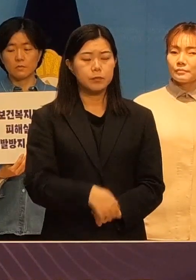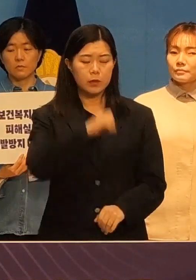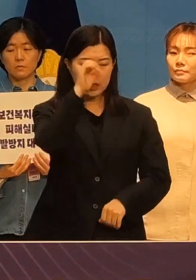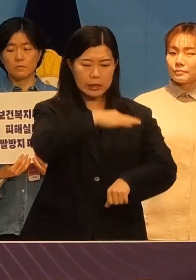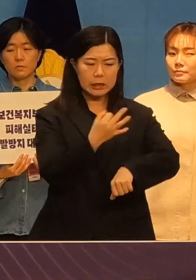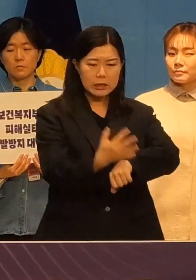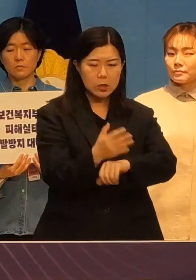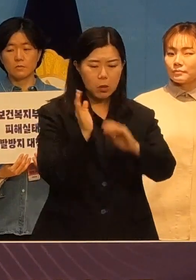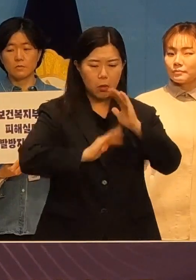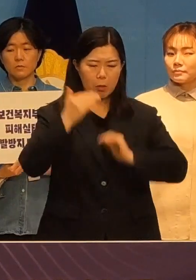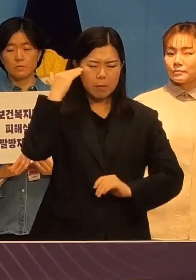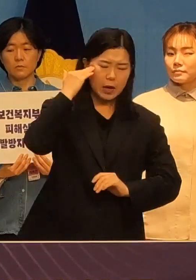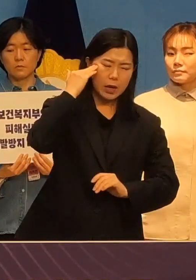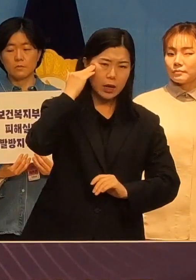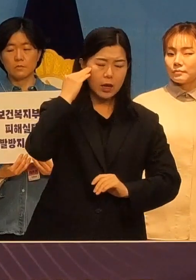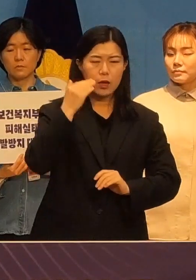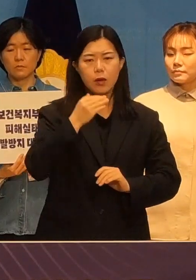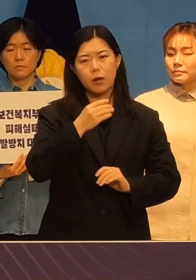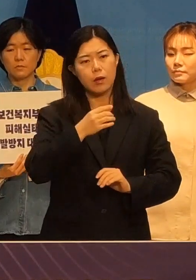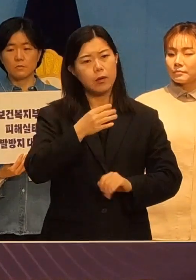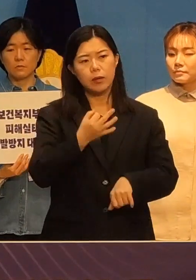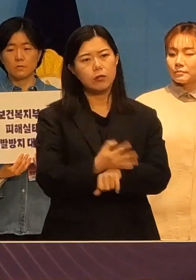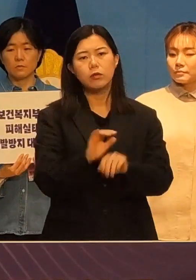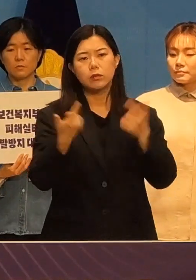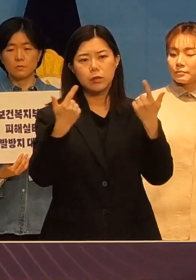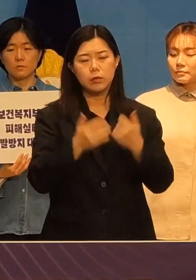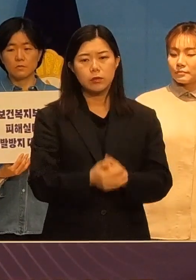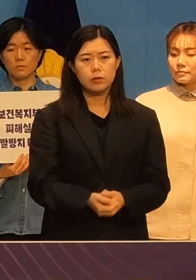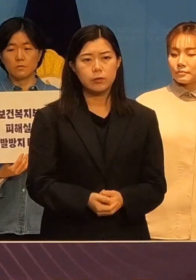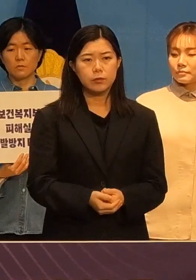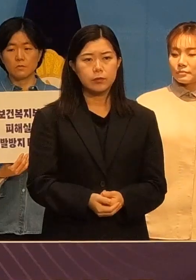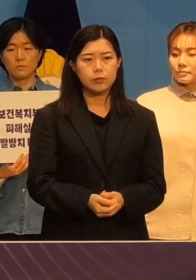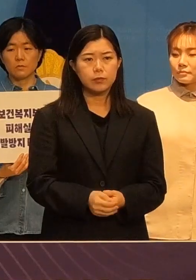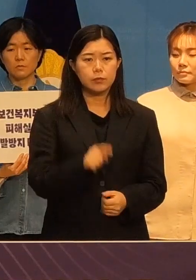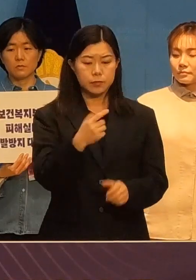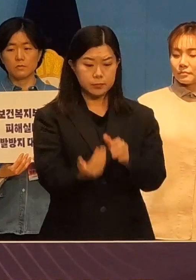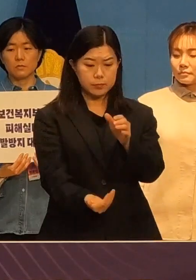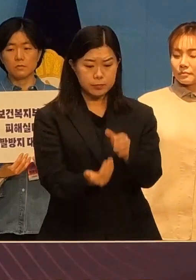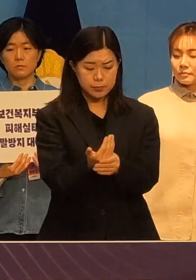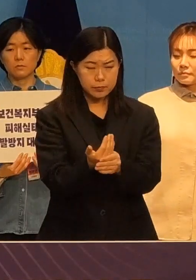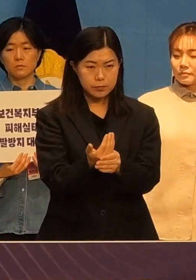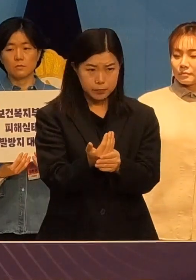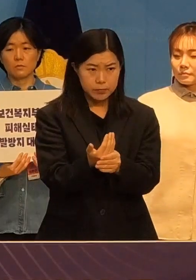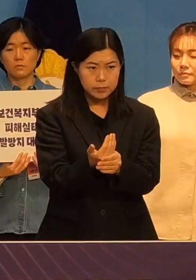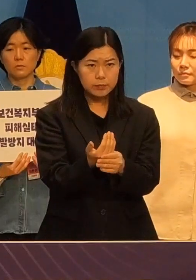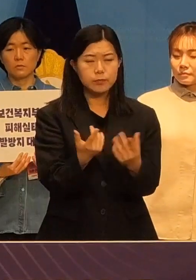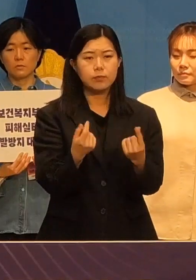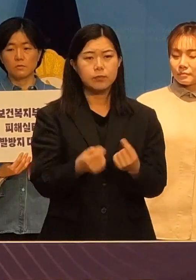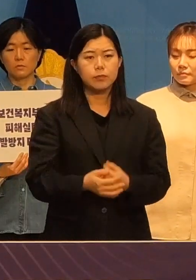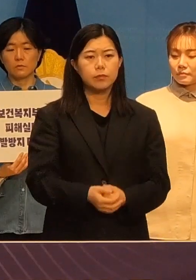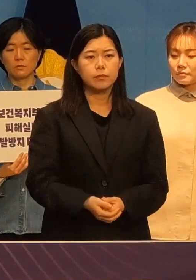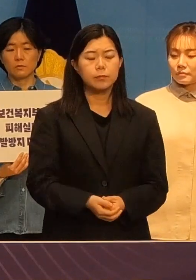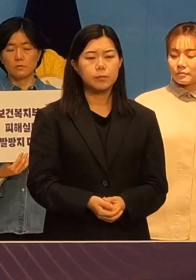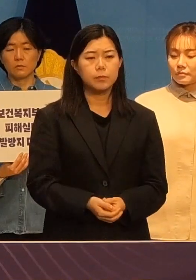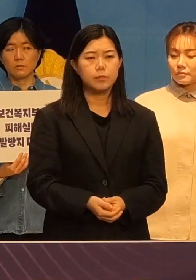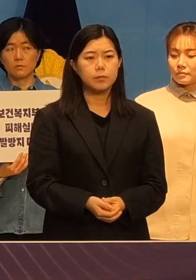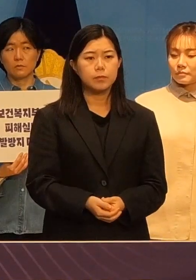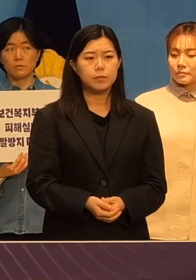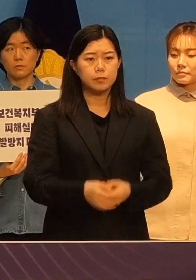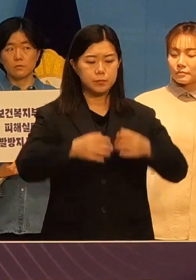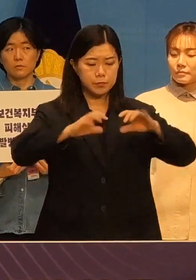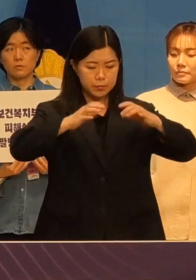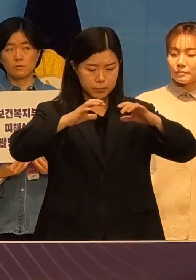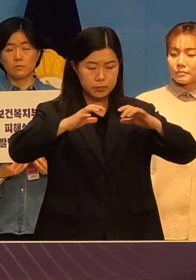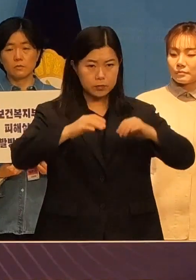인권 침해가 아닙니다. 동명원 사건을 통해 드러난 것처럼